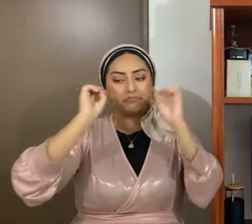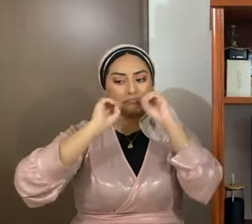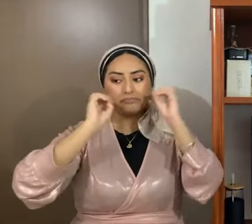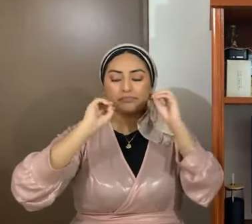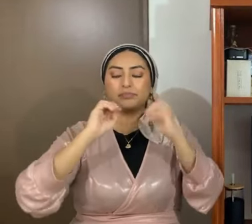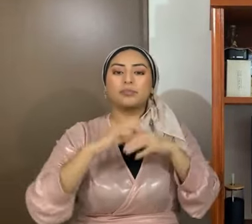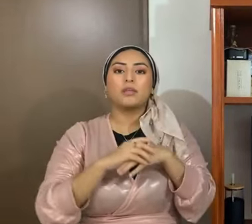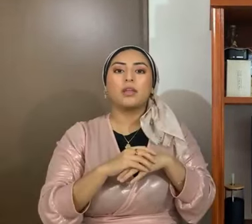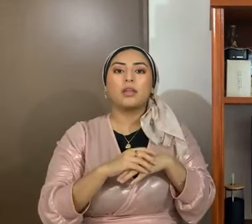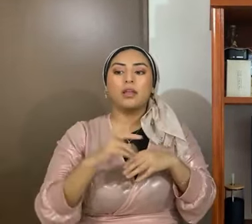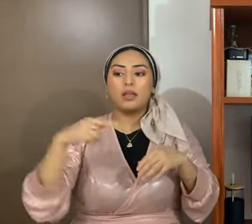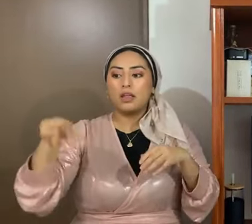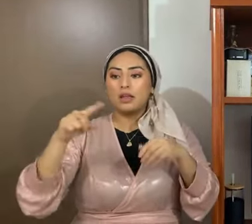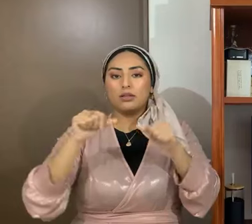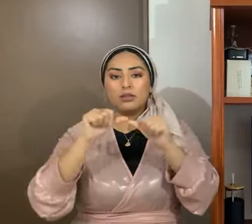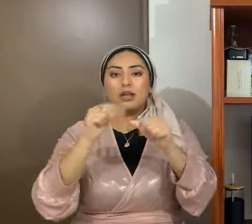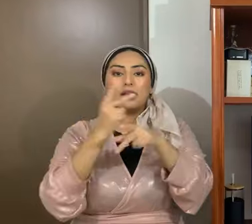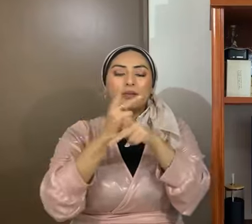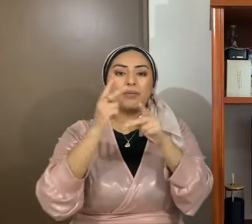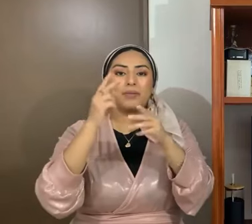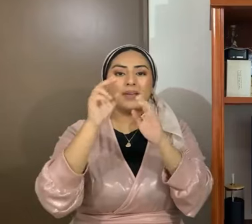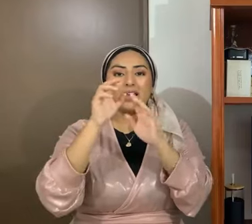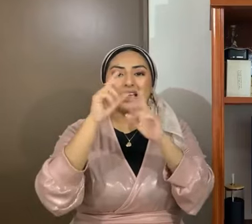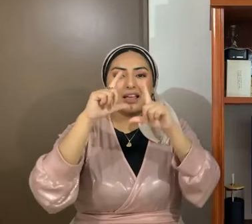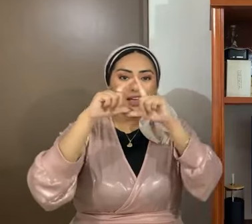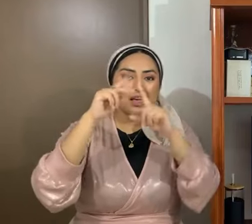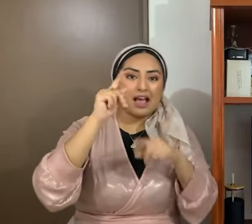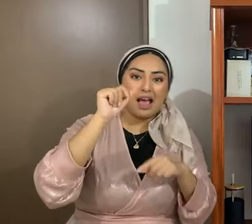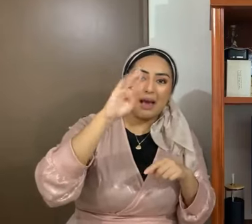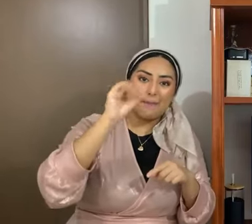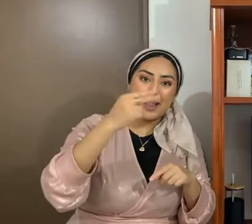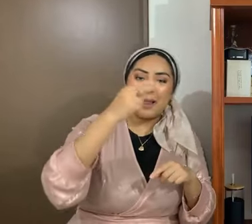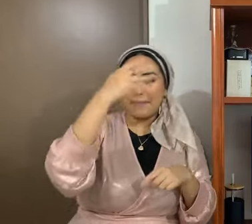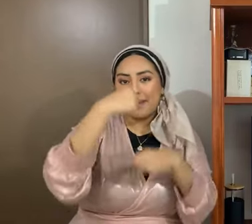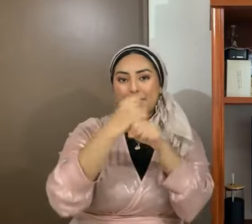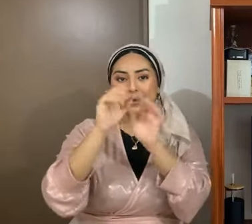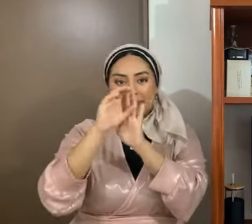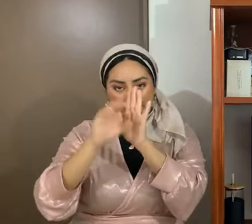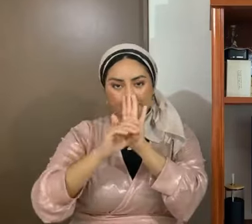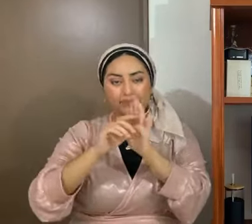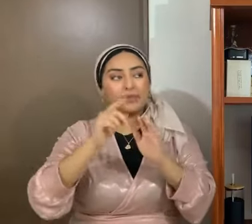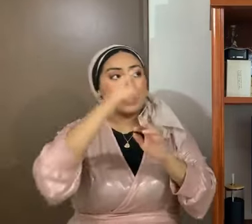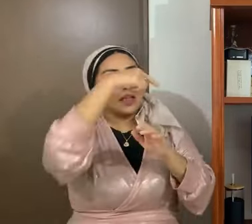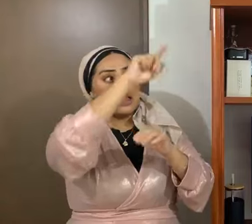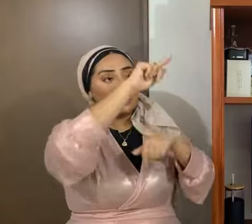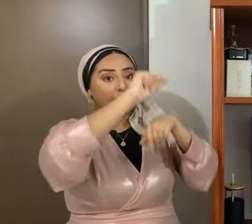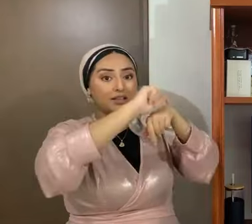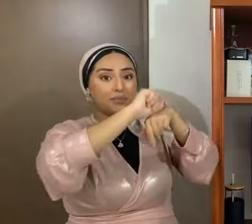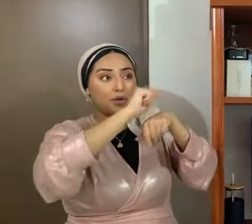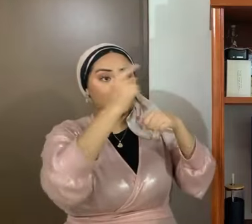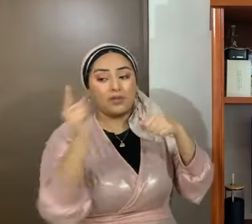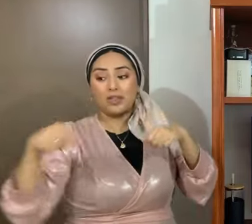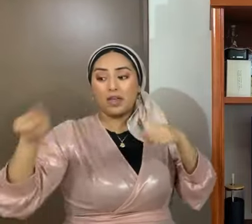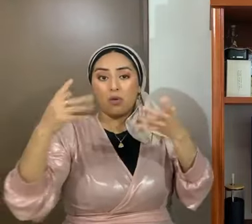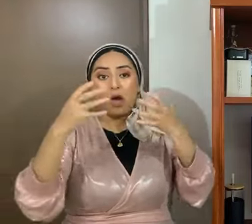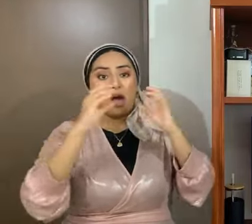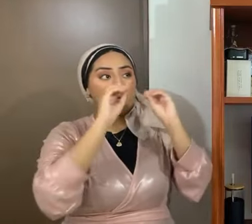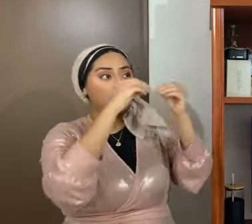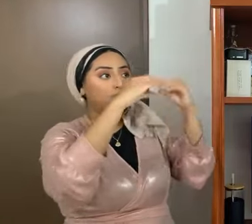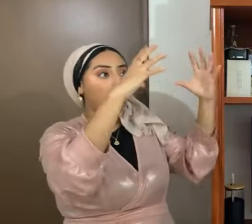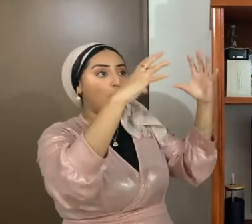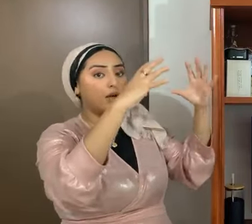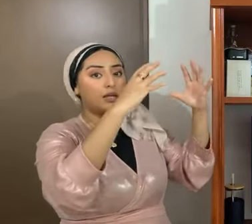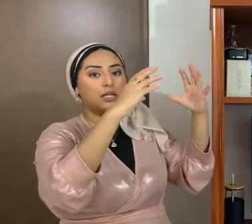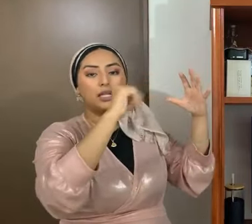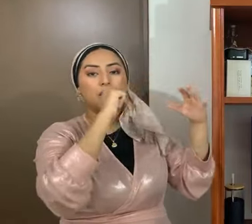en él, sí, que siguen guardando cábala y mandamientos de hombres, ese templo no va a ser el templo usado en el